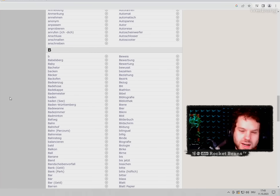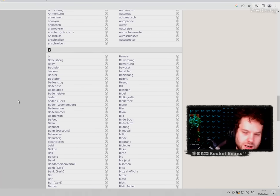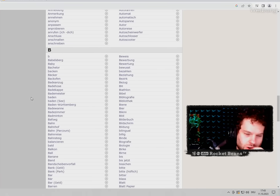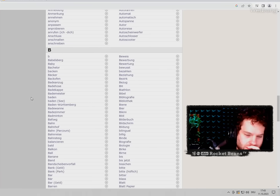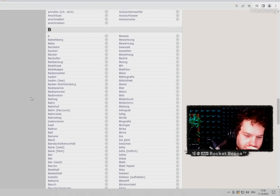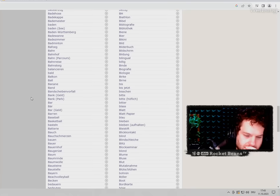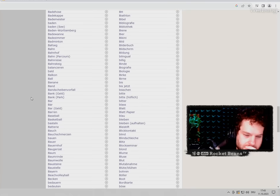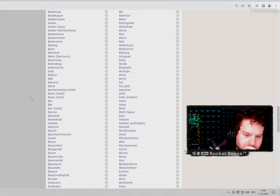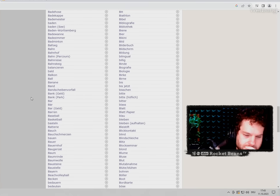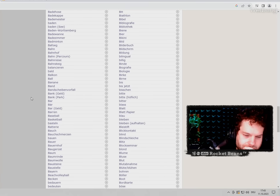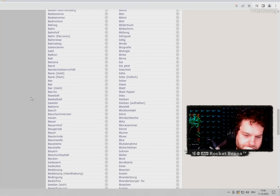mal Glück gehabt.